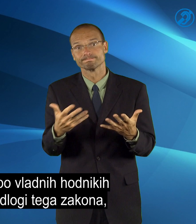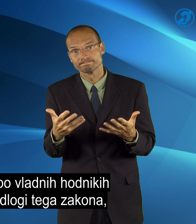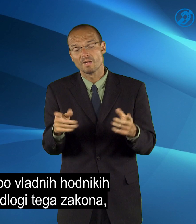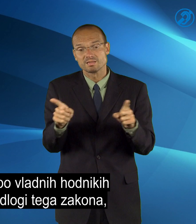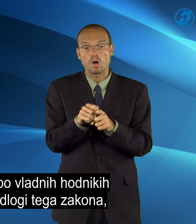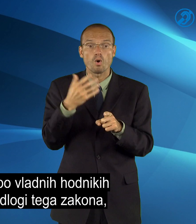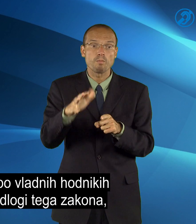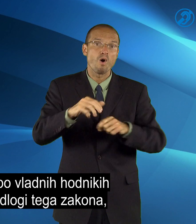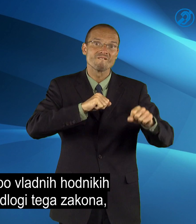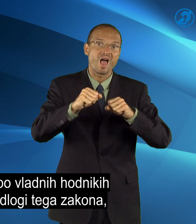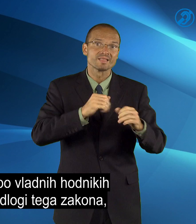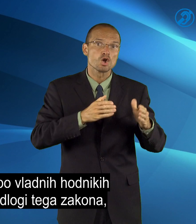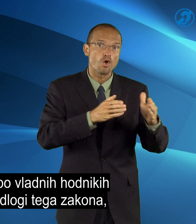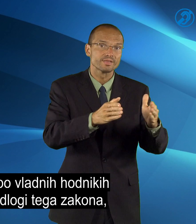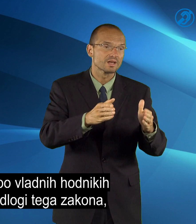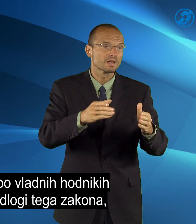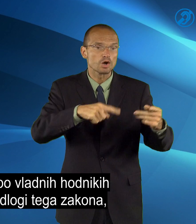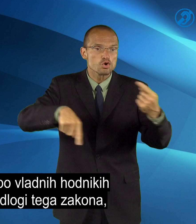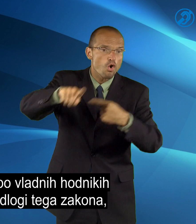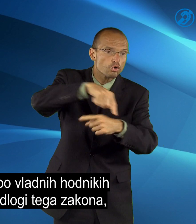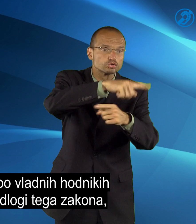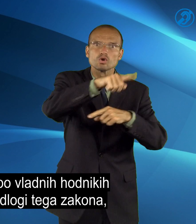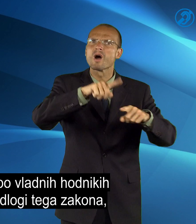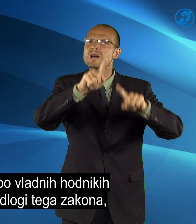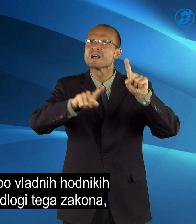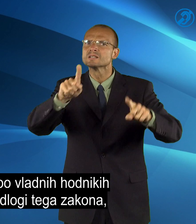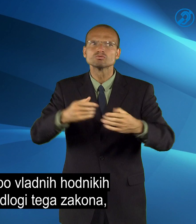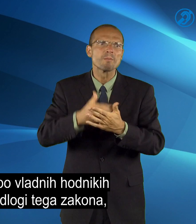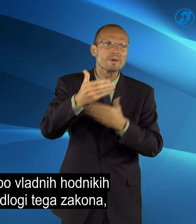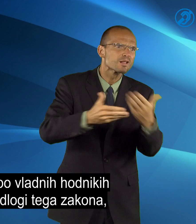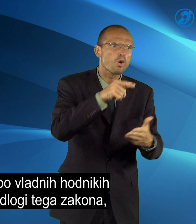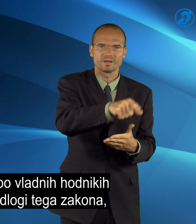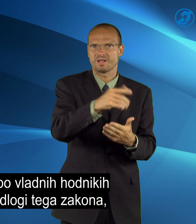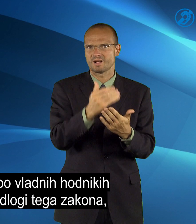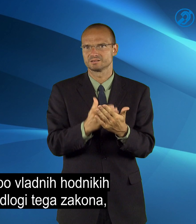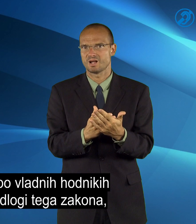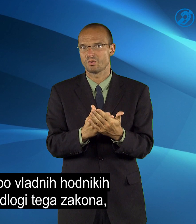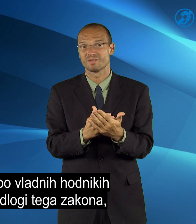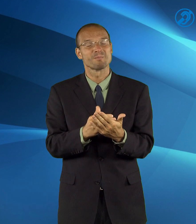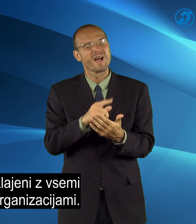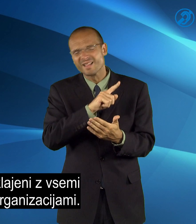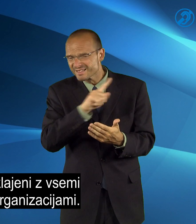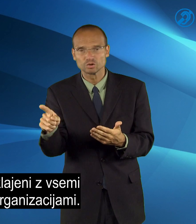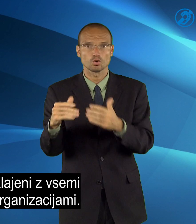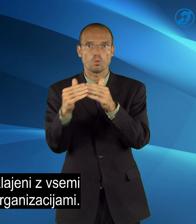Tako po vladnih hodnikih krožijo različni predlogi tega zakona, ki pa niso usklajeni z vsemi invalidskimi